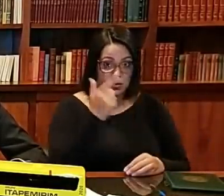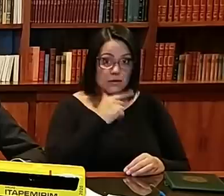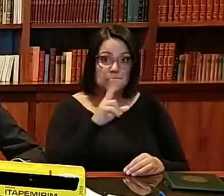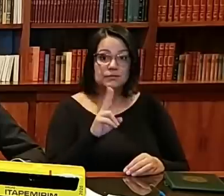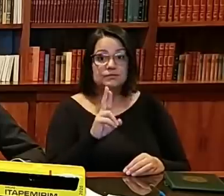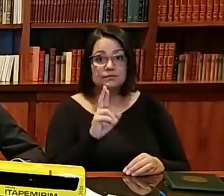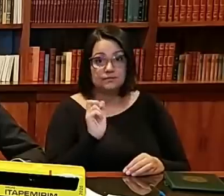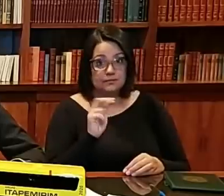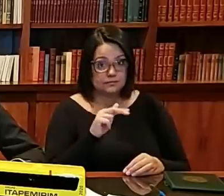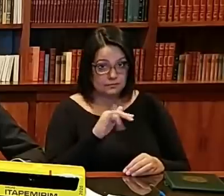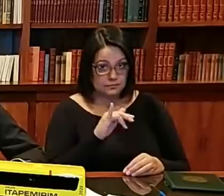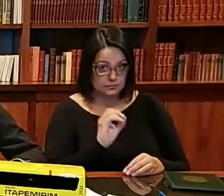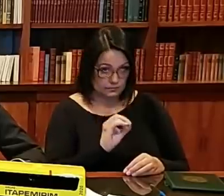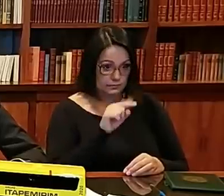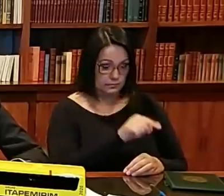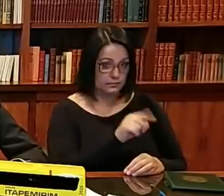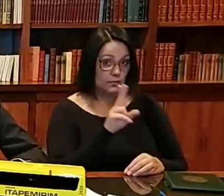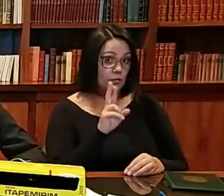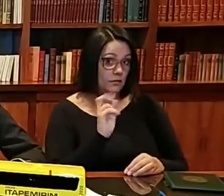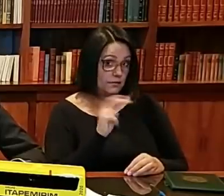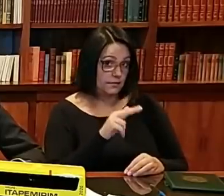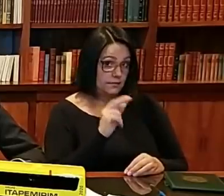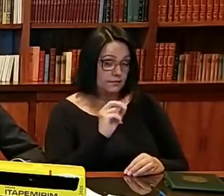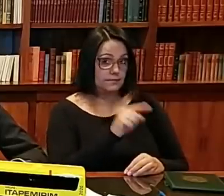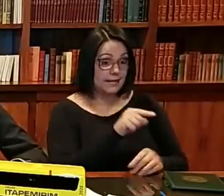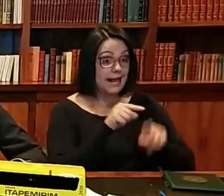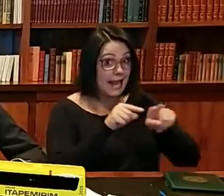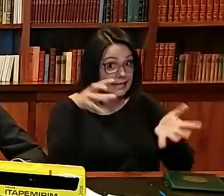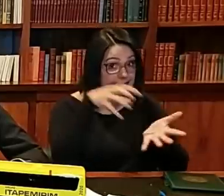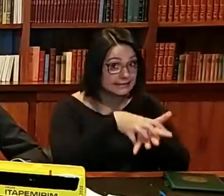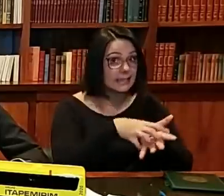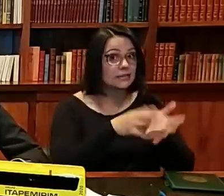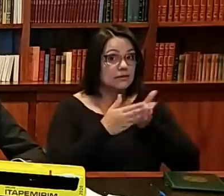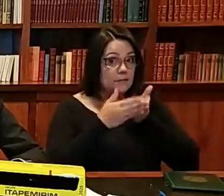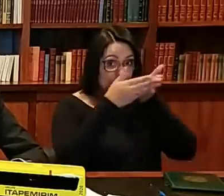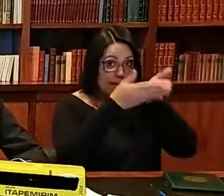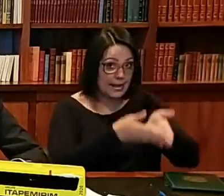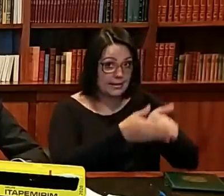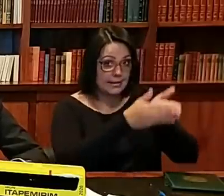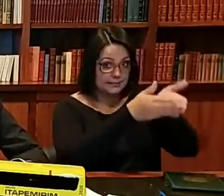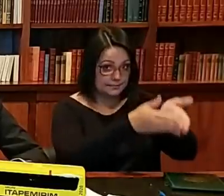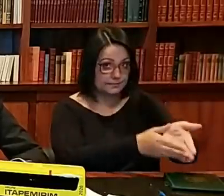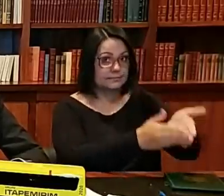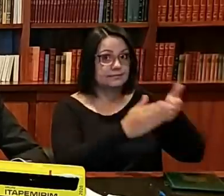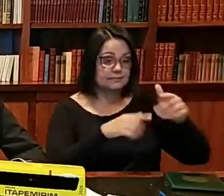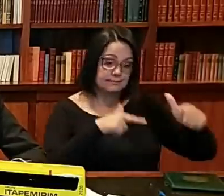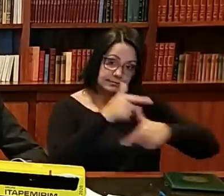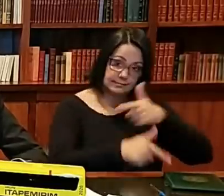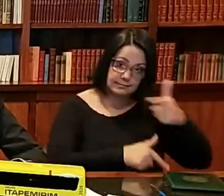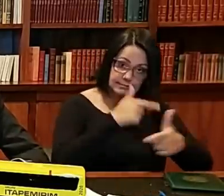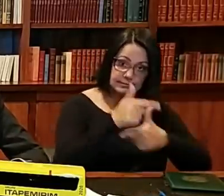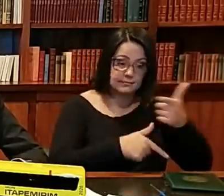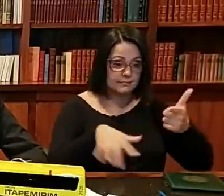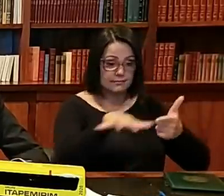19,9%. Ali é um centro da Marinha que trabalha com energia nuclear, né? E toda essa tecnologia